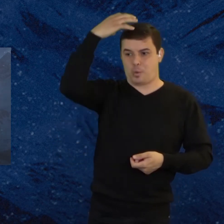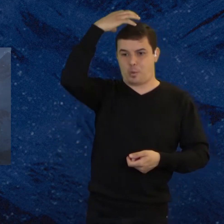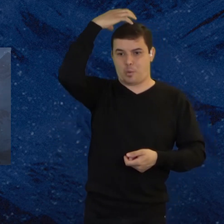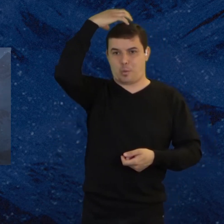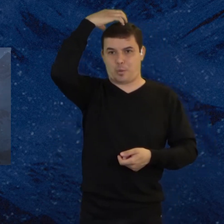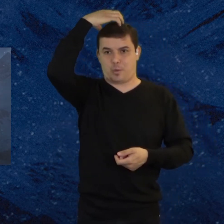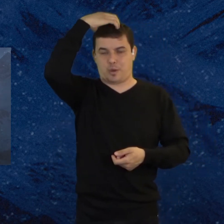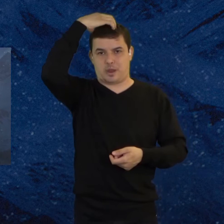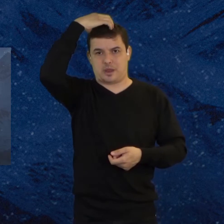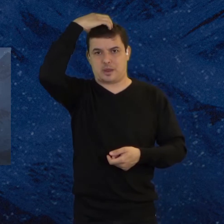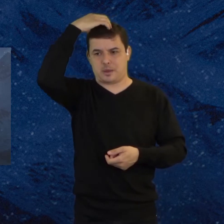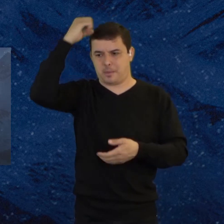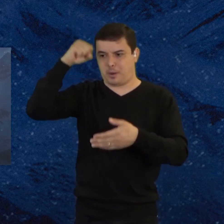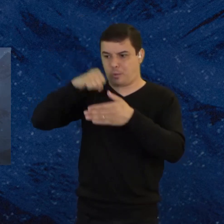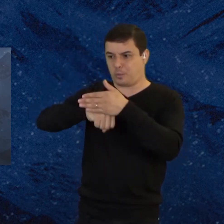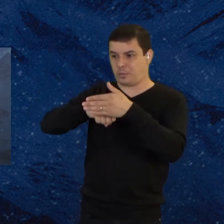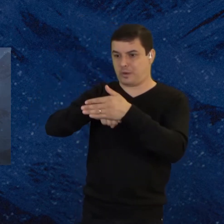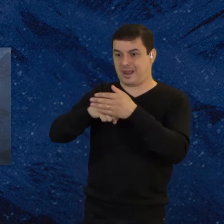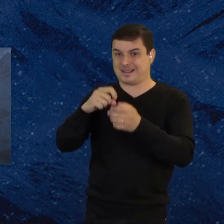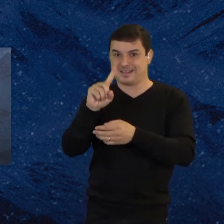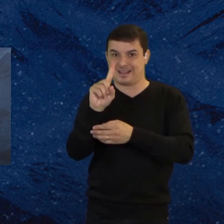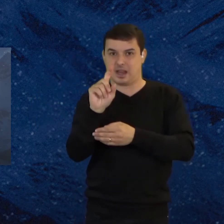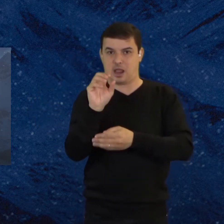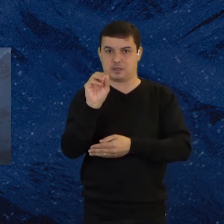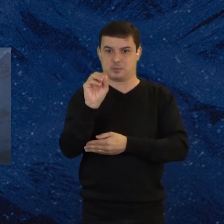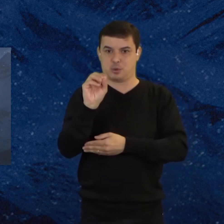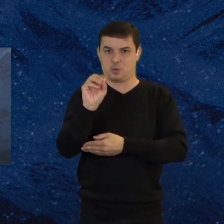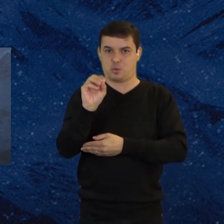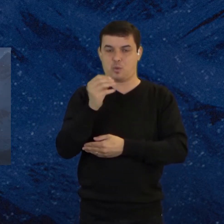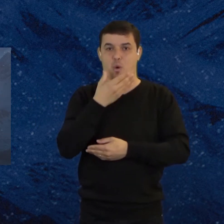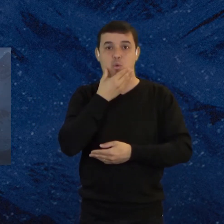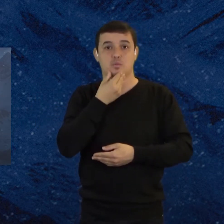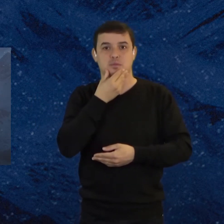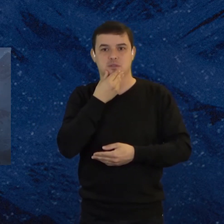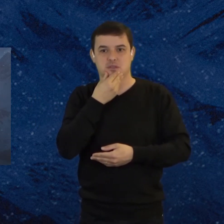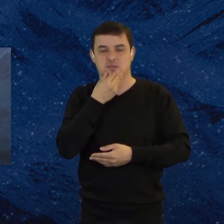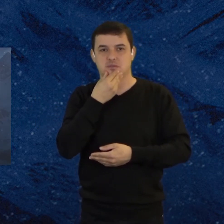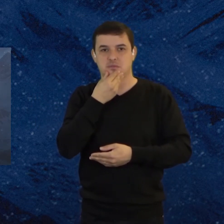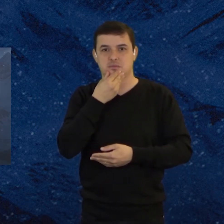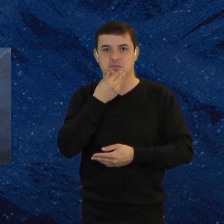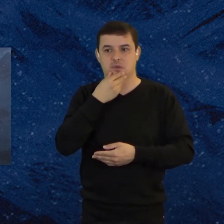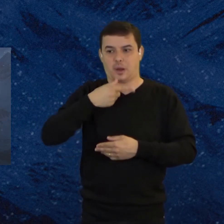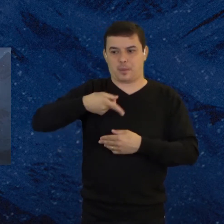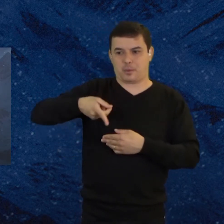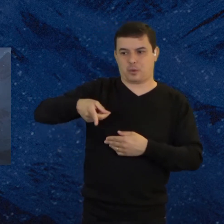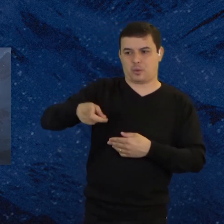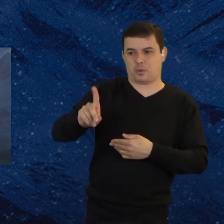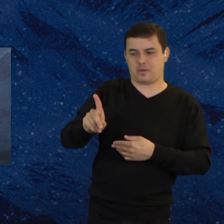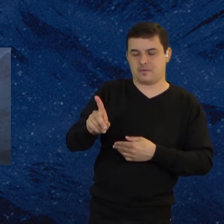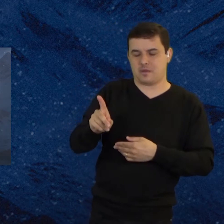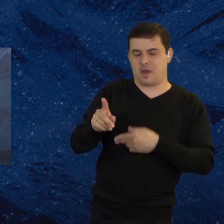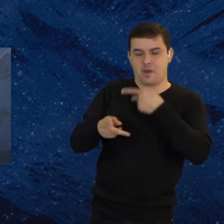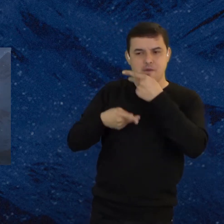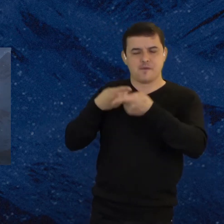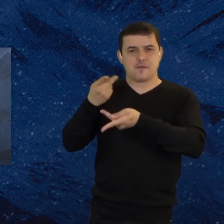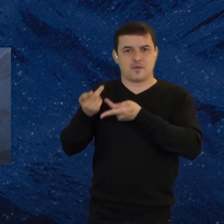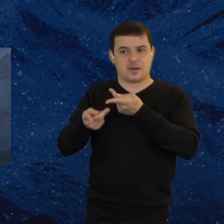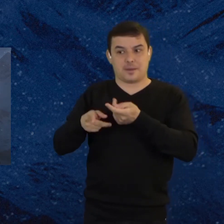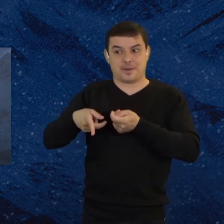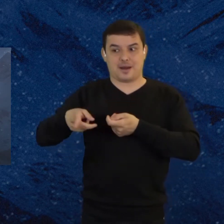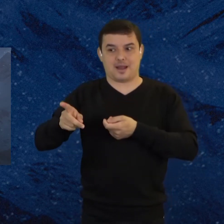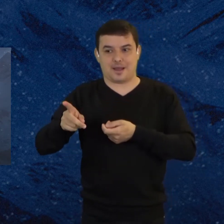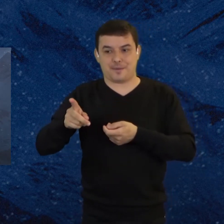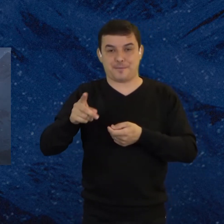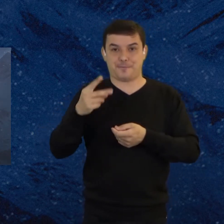menor. Um rei que tem 10 mil homens e ele mandou uma proposta de paz para o rei